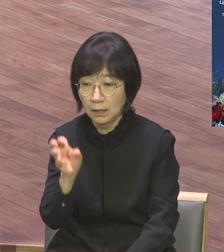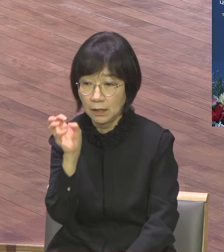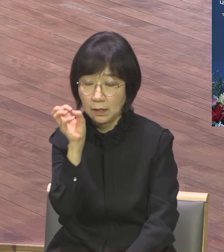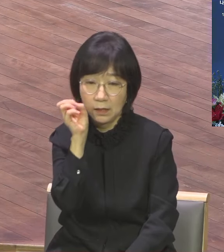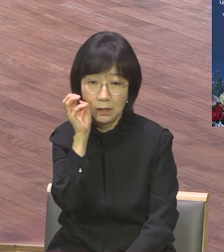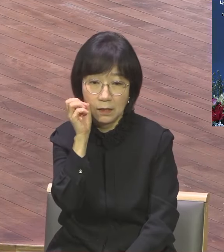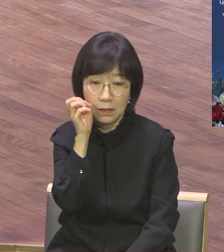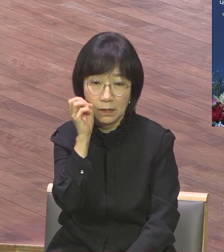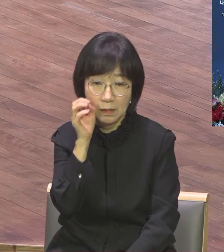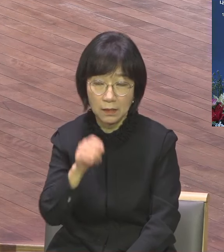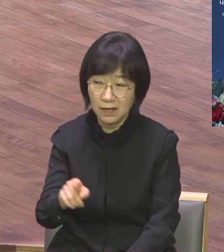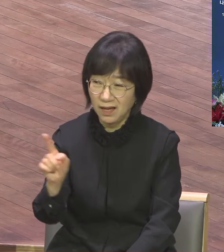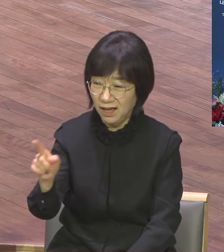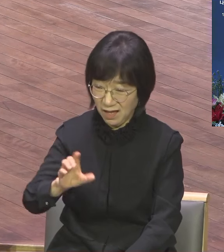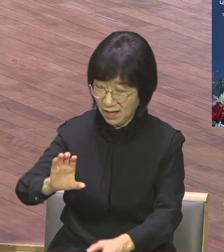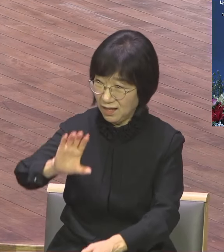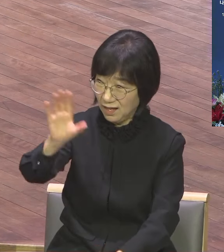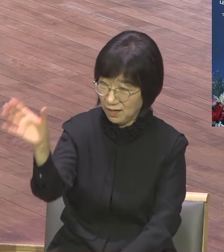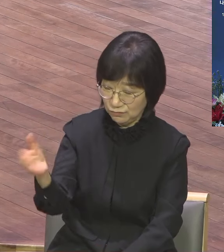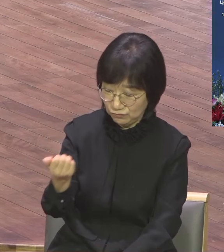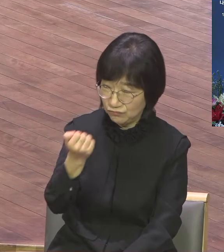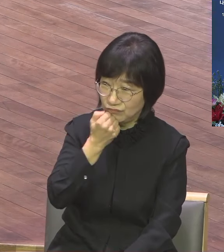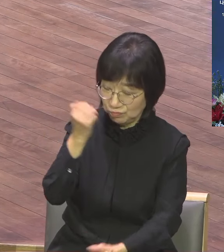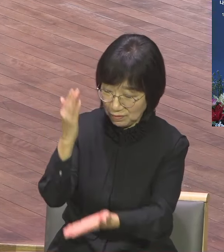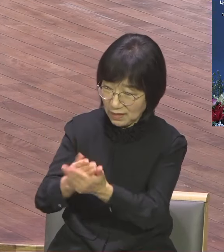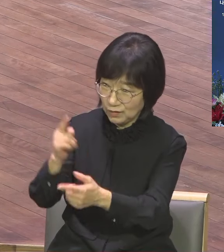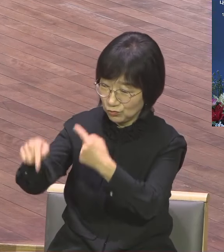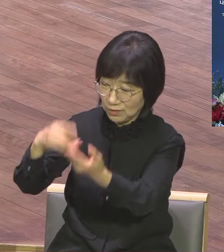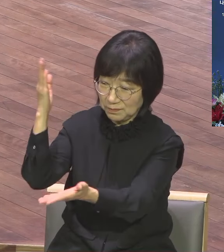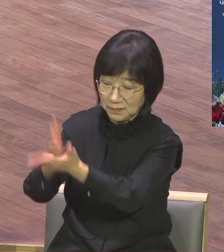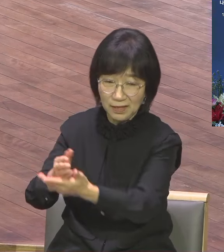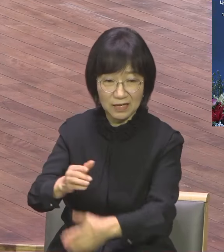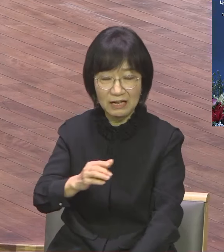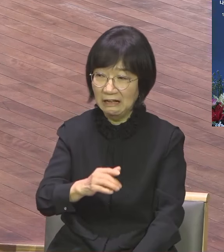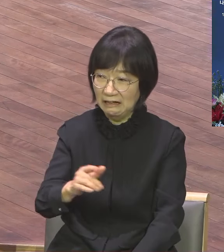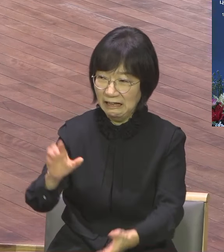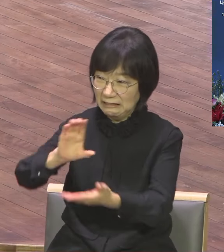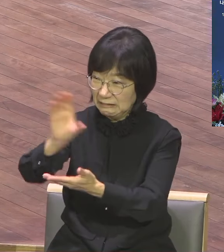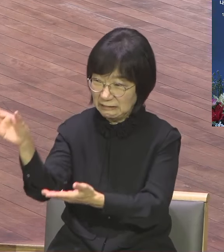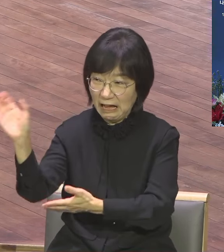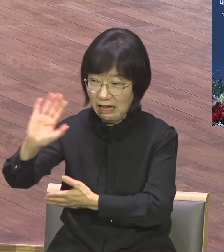아직도 그리스도냐? 참 어리석다. 참 순진하네.